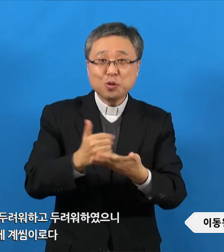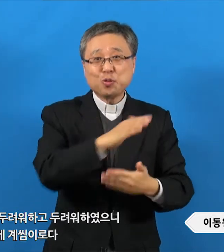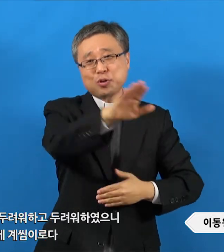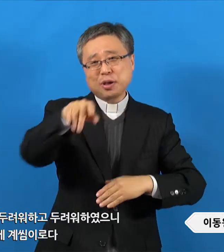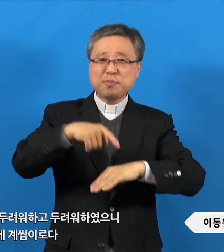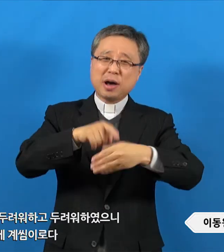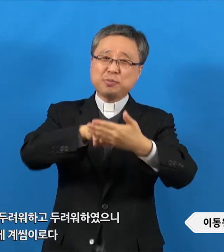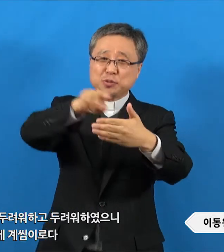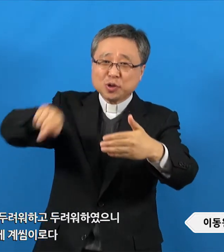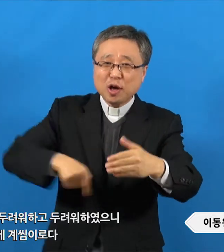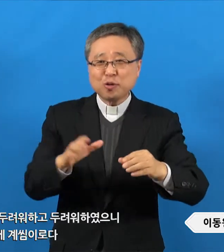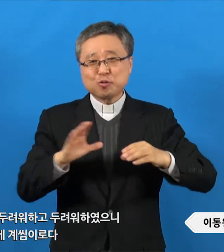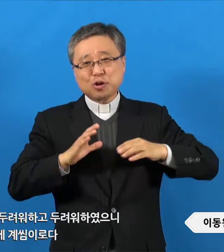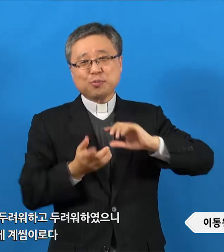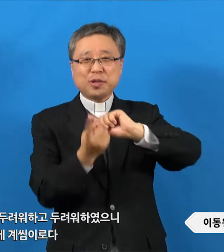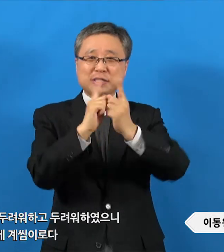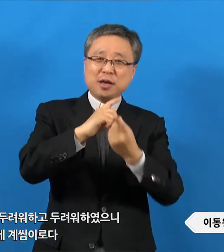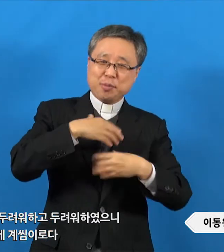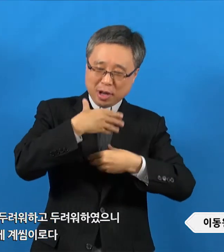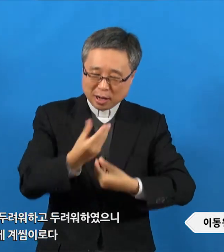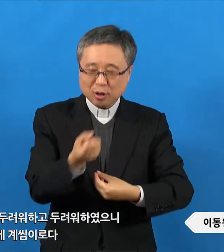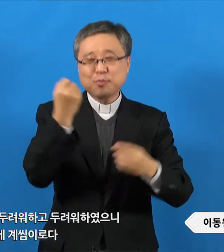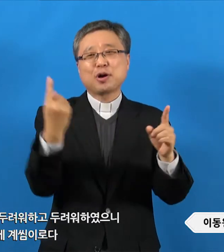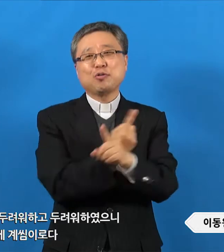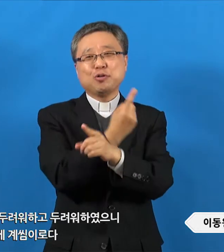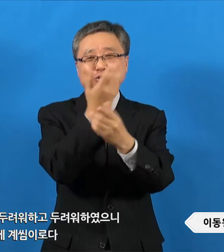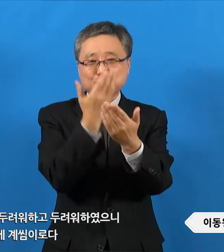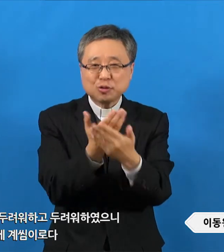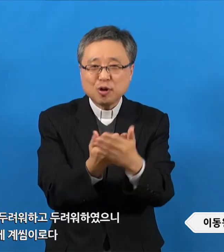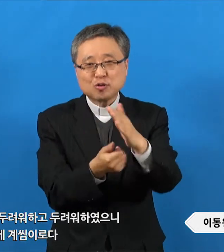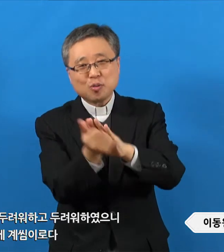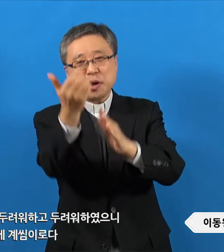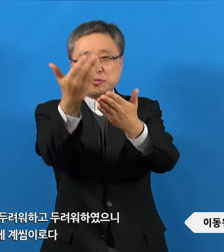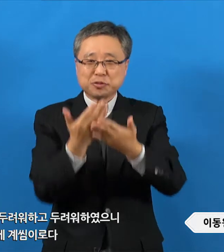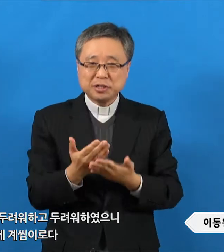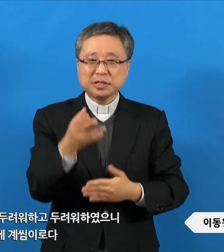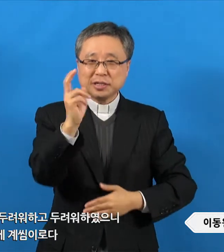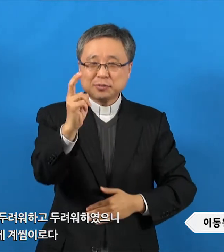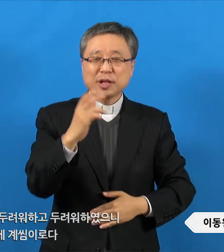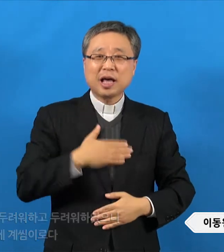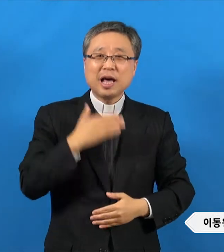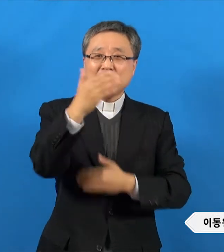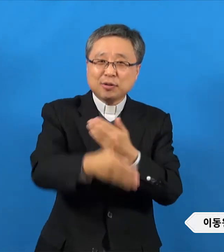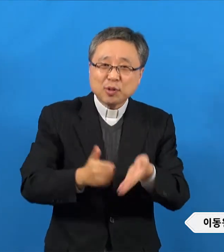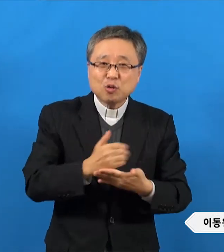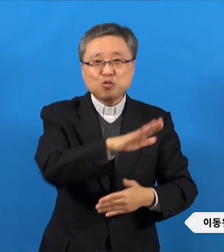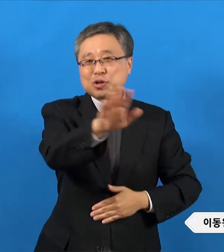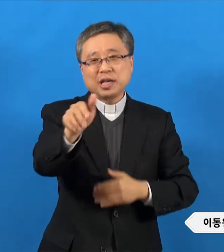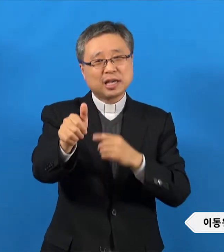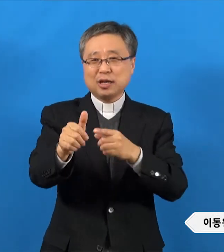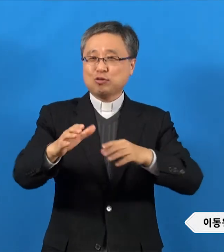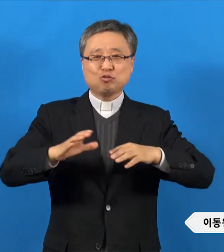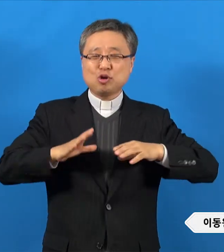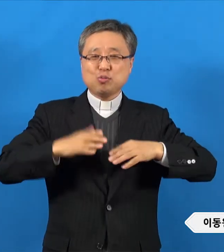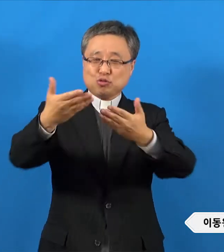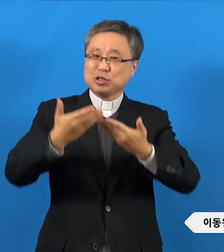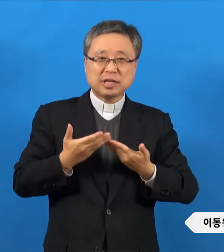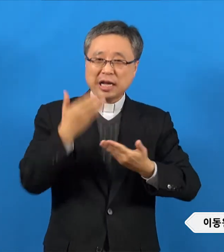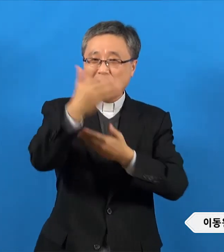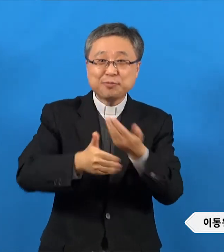두려움 대신에 평안을 바꾸어 주시고 소망을 주실 것입니다. 하나님은 그렇게 두려워할 만한 하나님이 아니에요. 그러나 지금